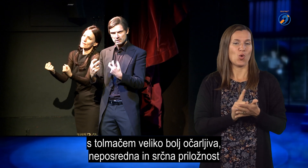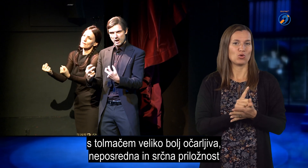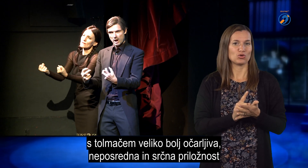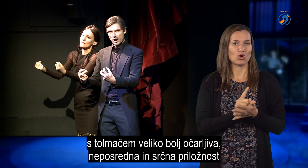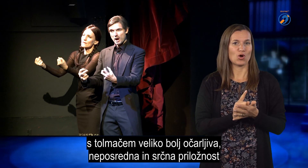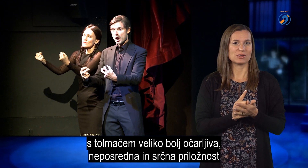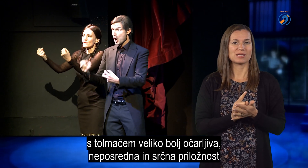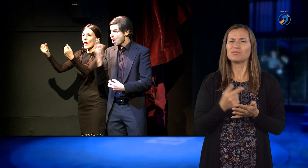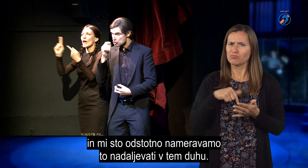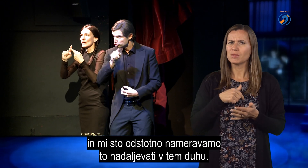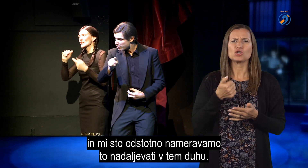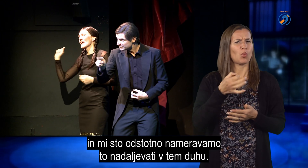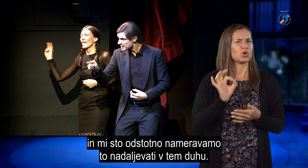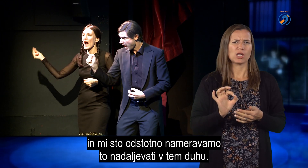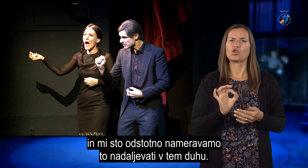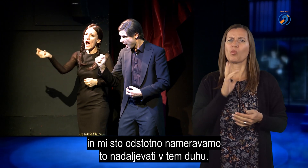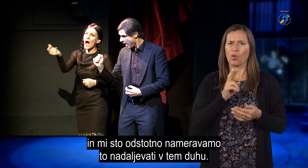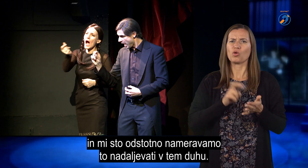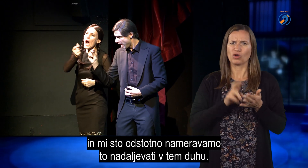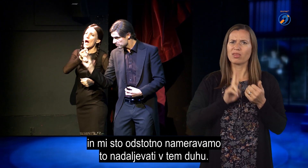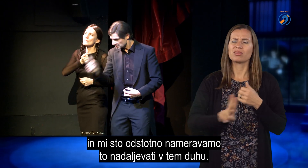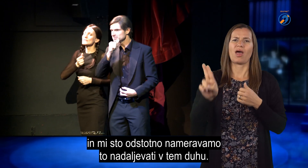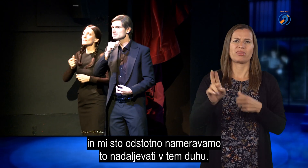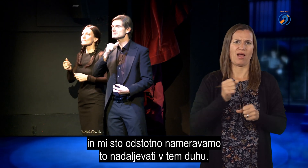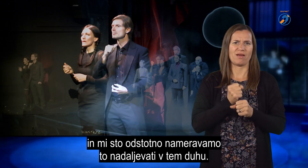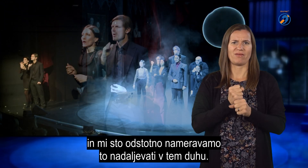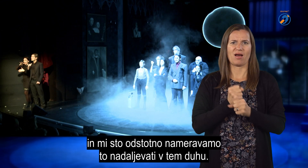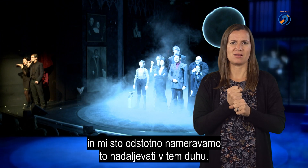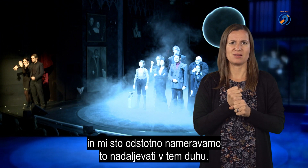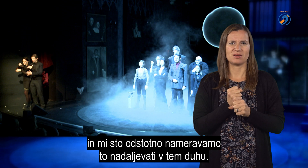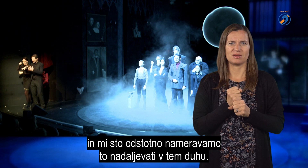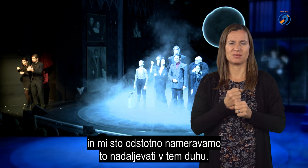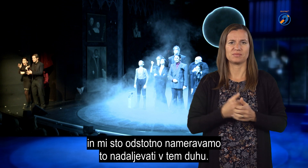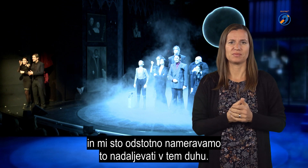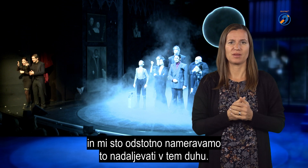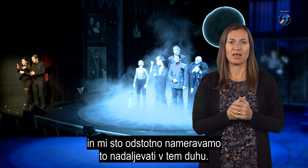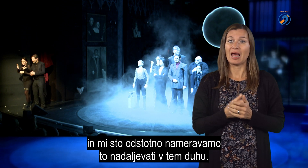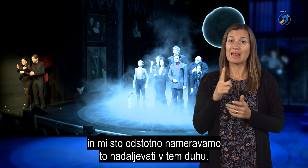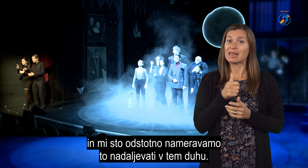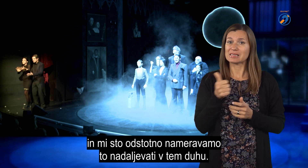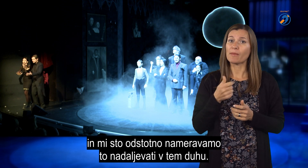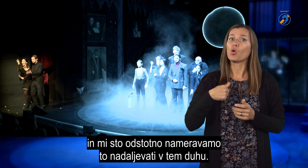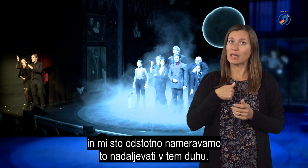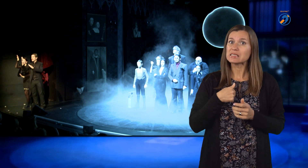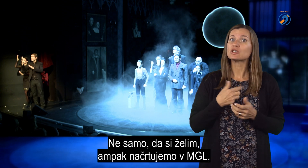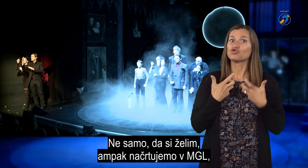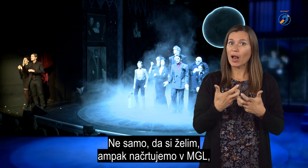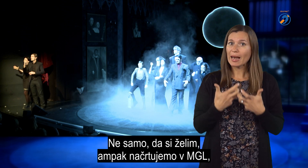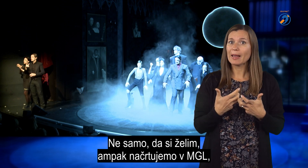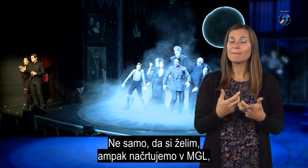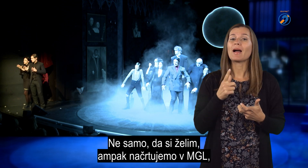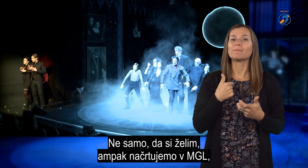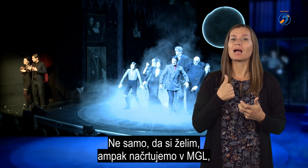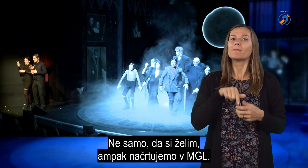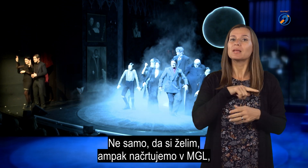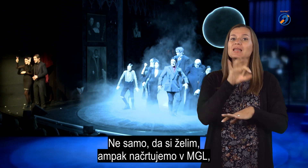bolj srčna priložnost in mi 100% nameravamo to nadaljevati v tem duhu. Ne samo, da